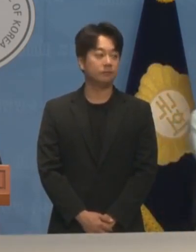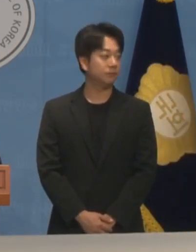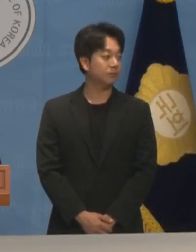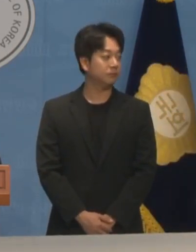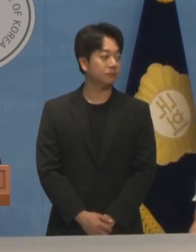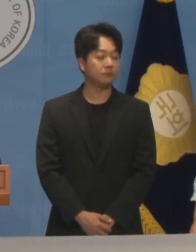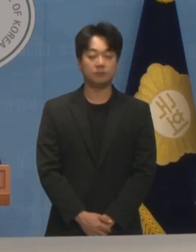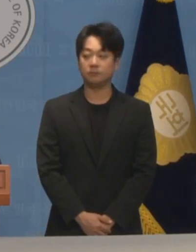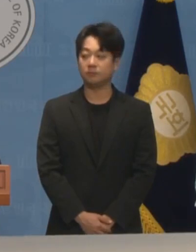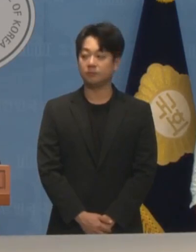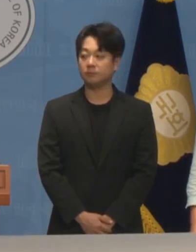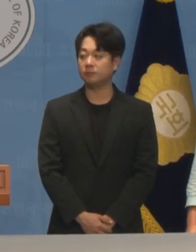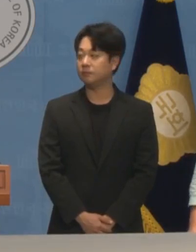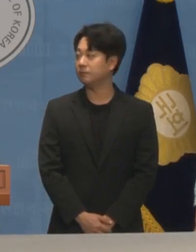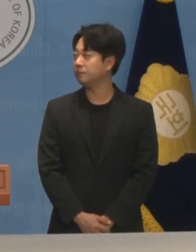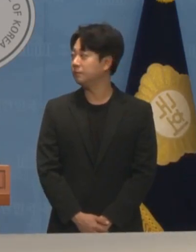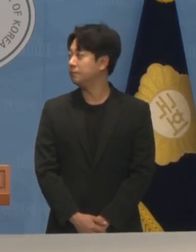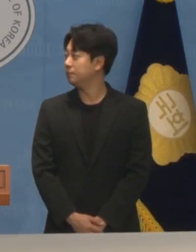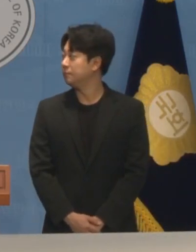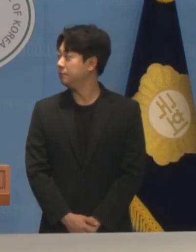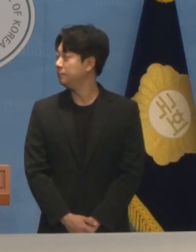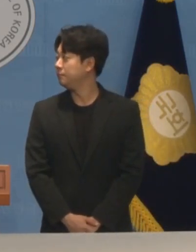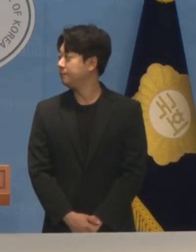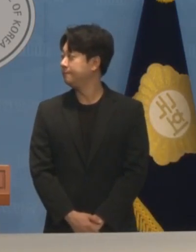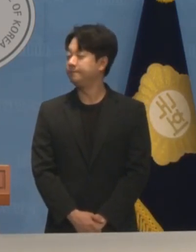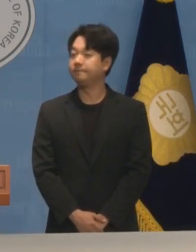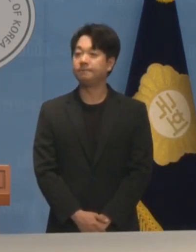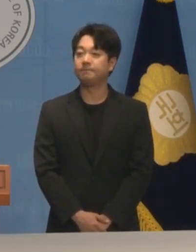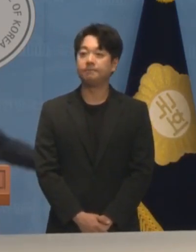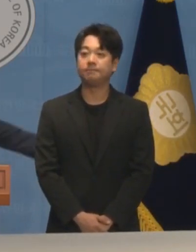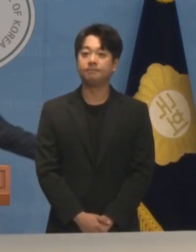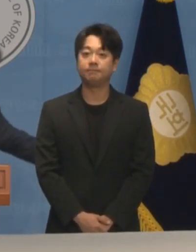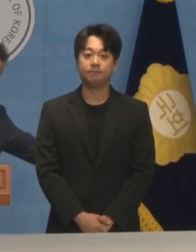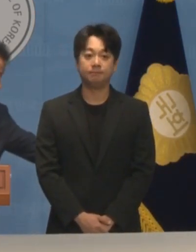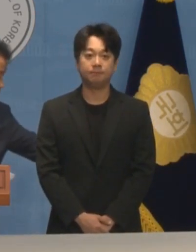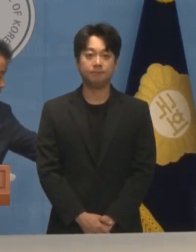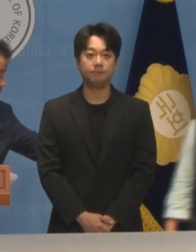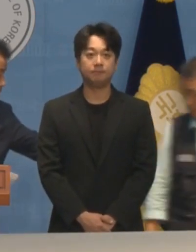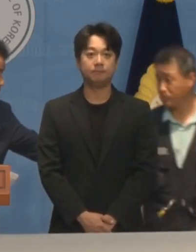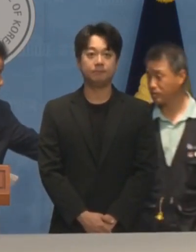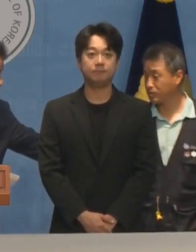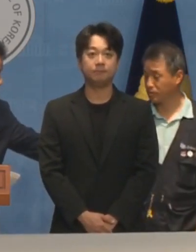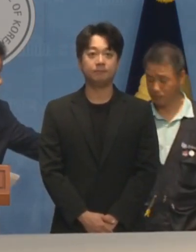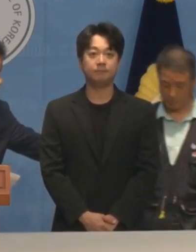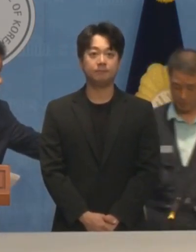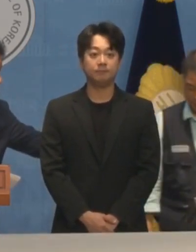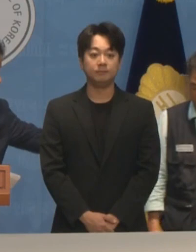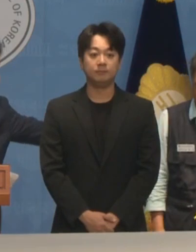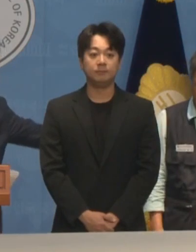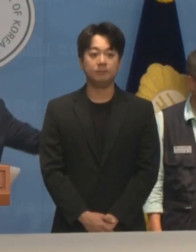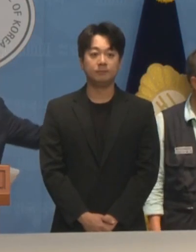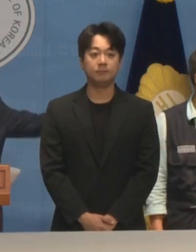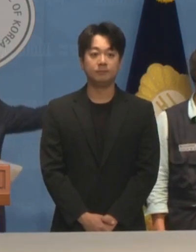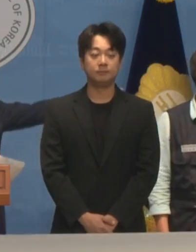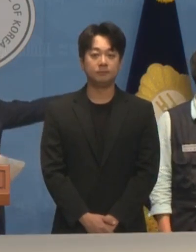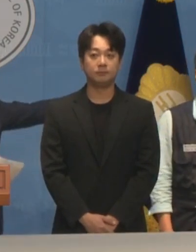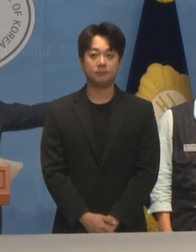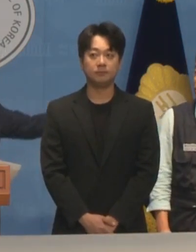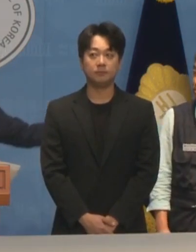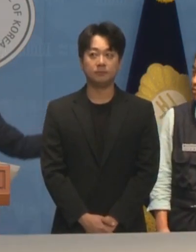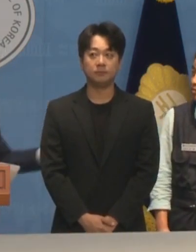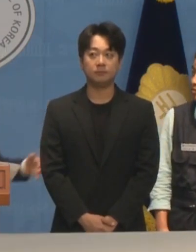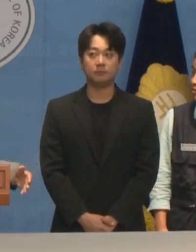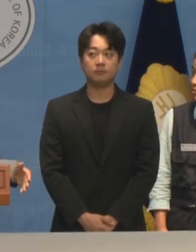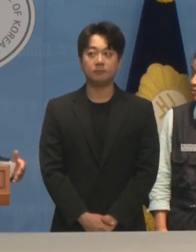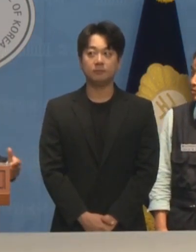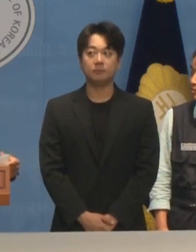서세요. 더 붙어 저기 더 붙어. 이쪽까지 더 붙어. 가까이 보일 정도만. 더